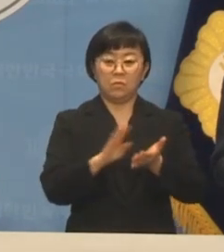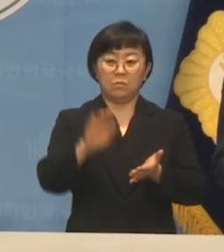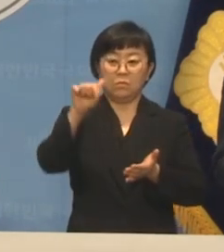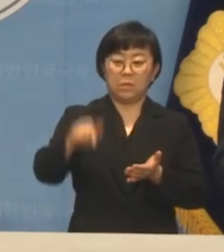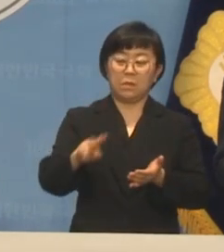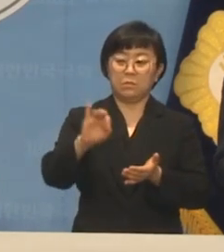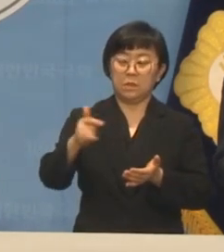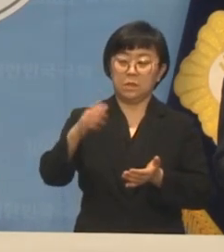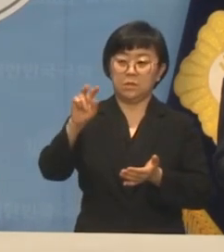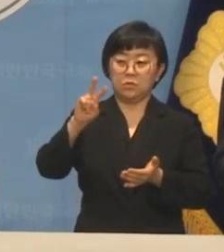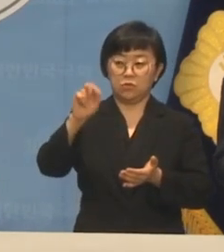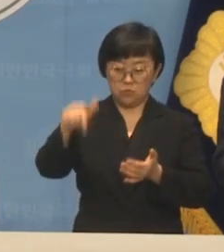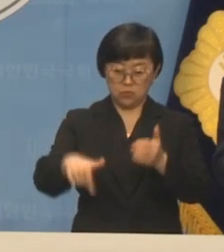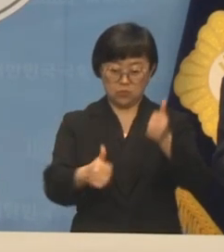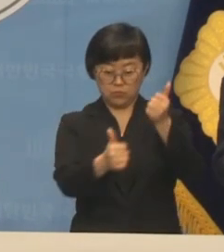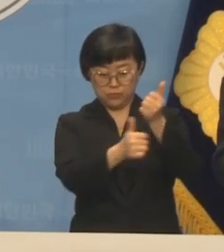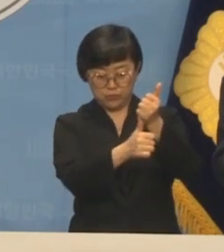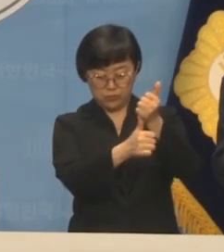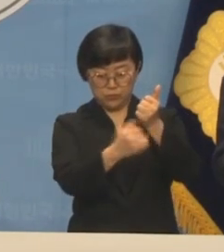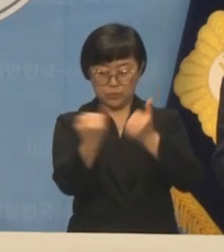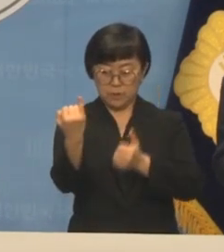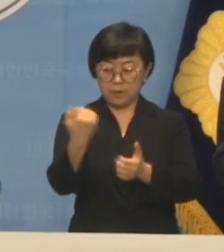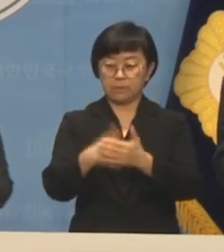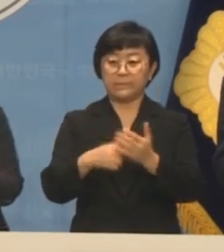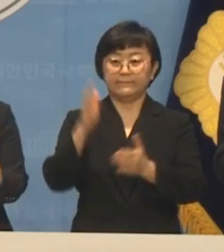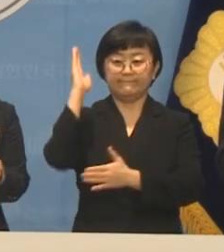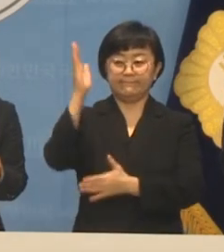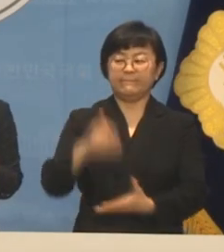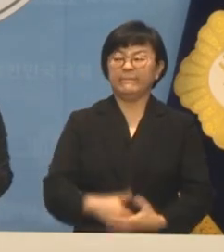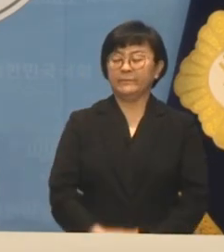박민숙 부위원장님께서 기탄 발언해 주시겠습니다.